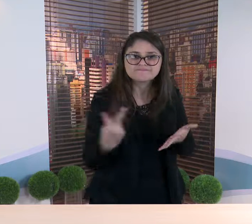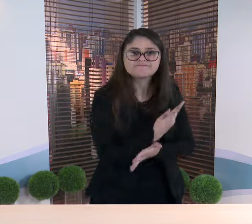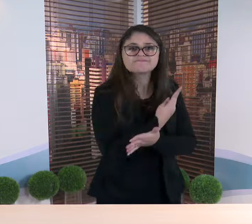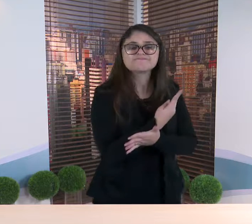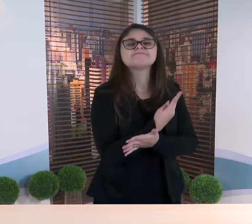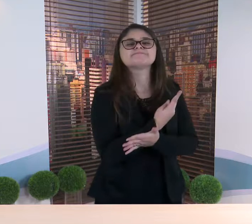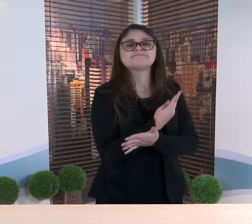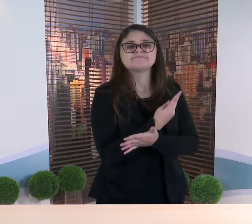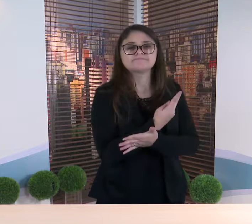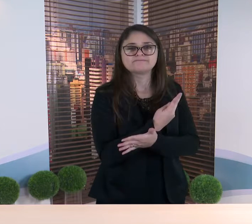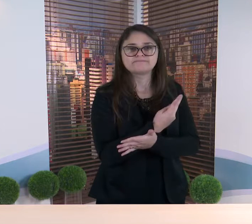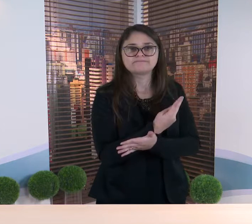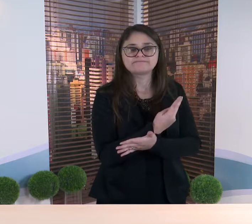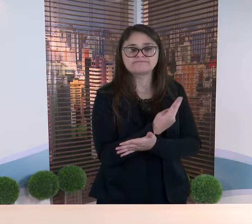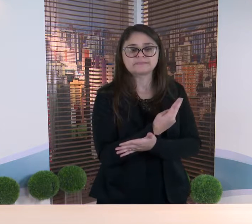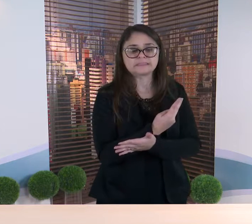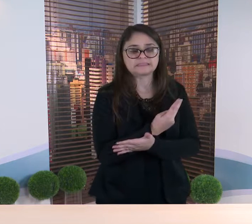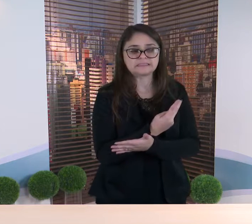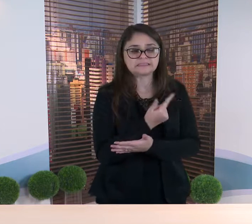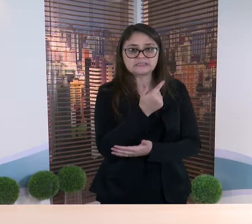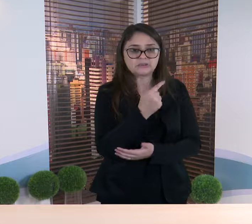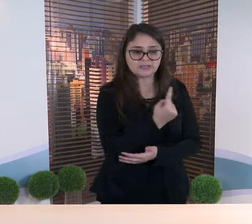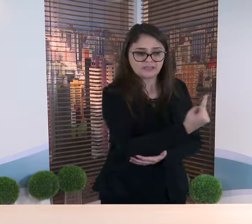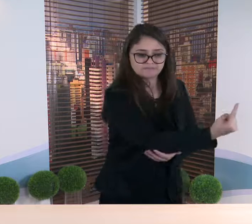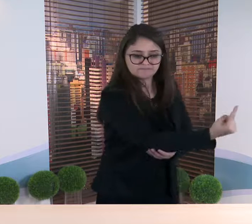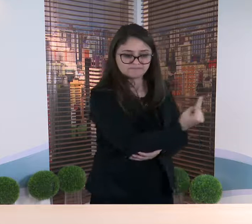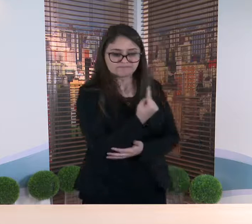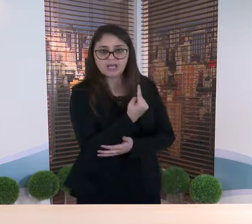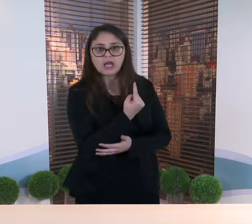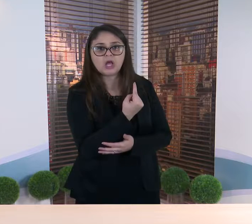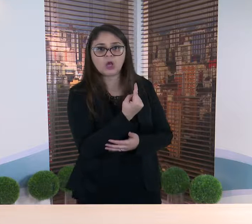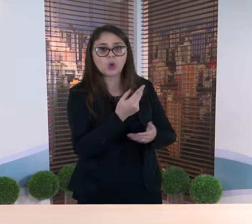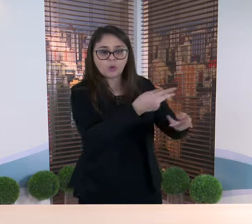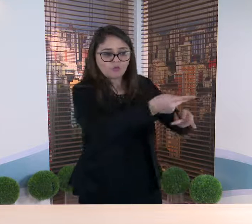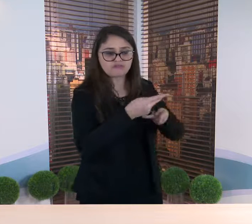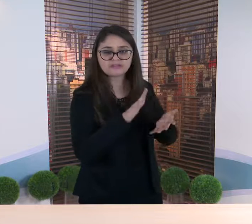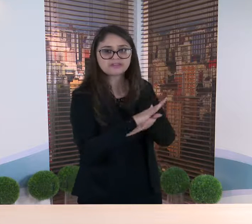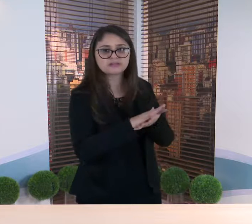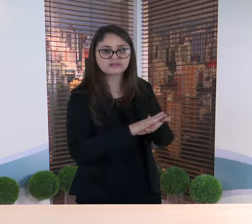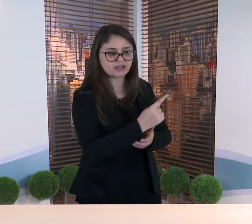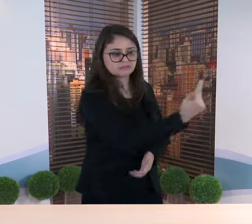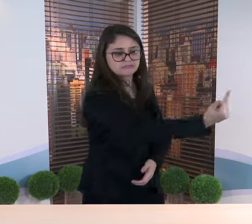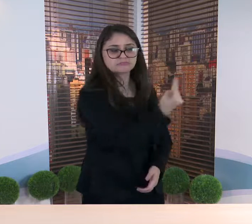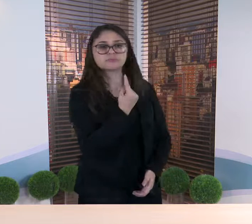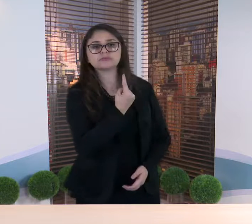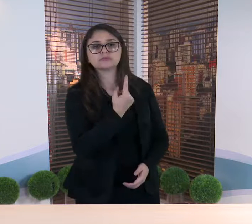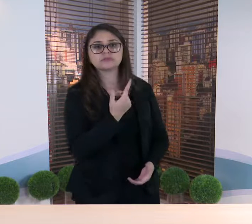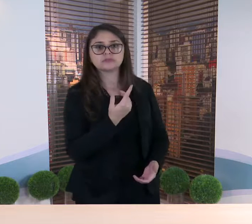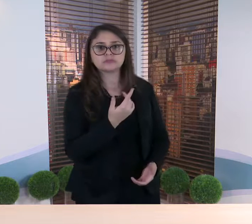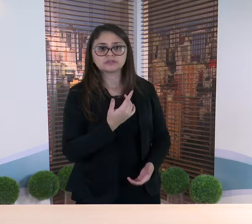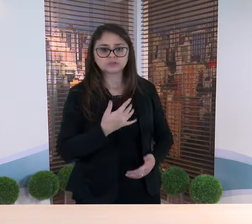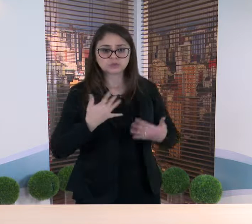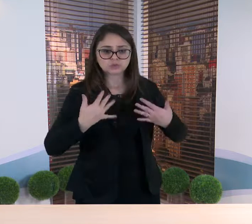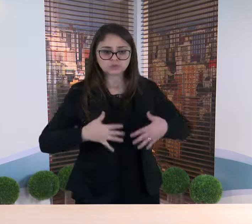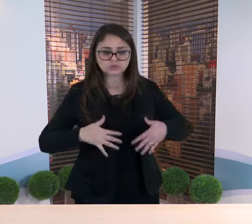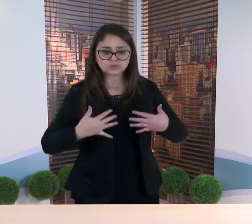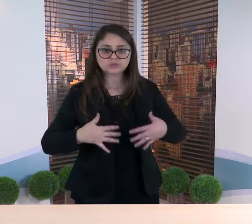tragédias entra sem ser convidado. Na aula de número 2, ficamos sabendo de toda a